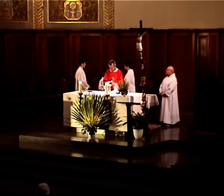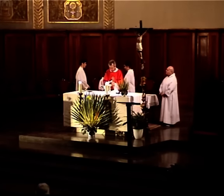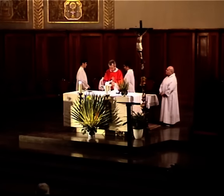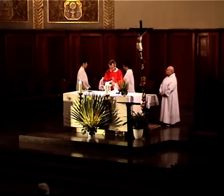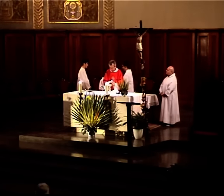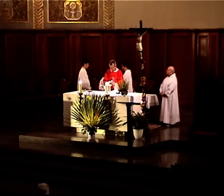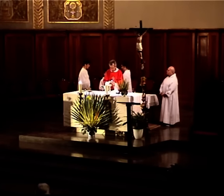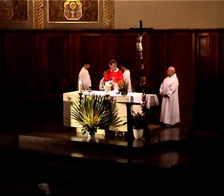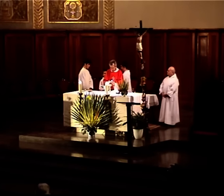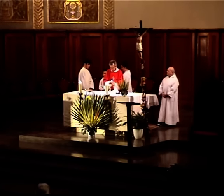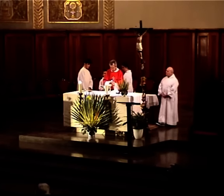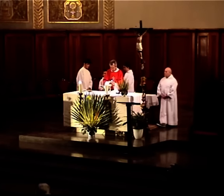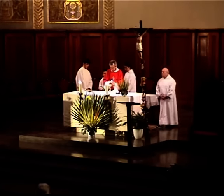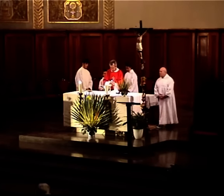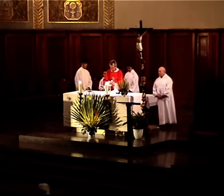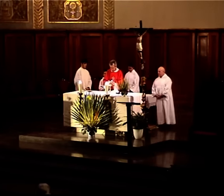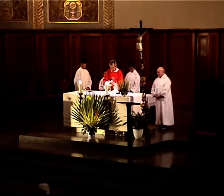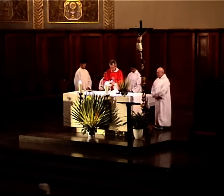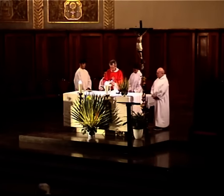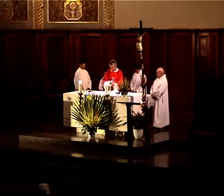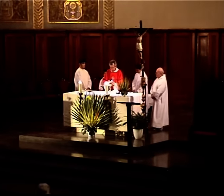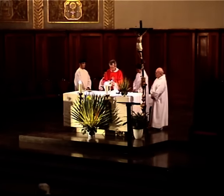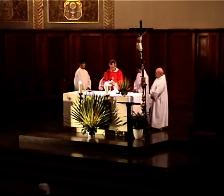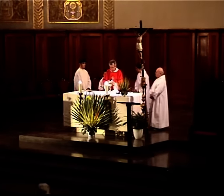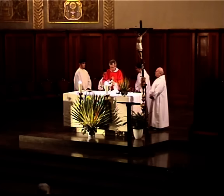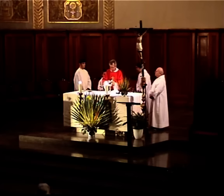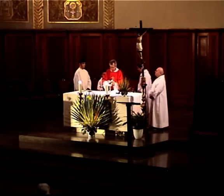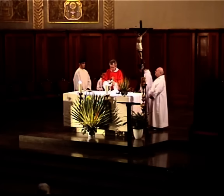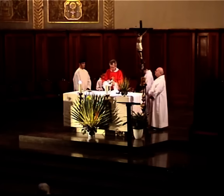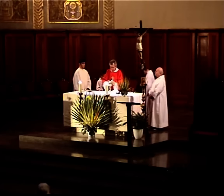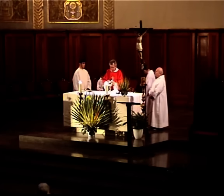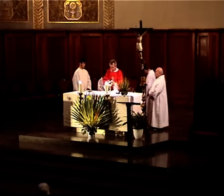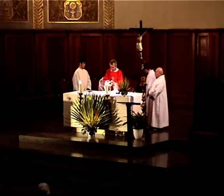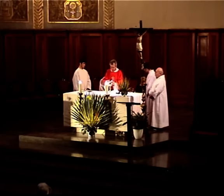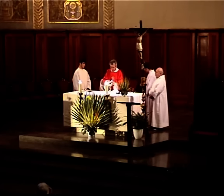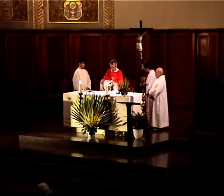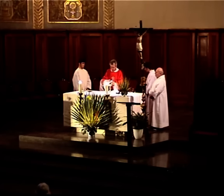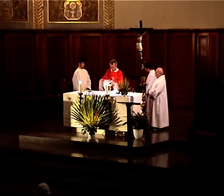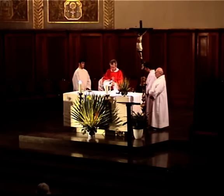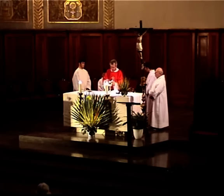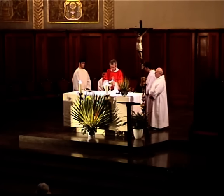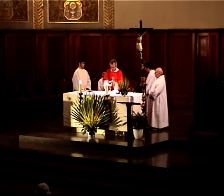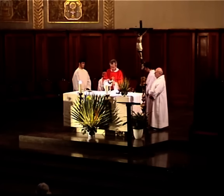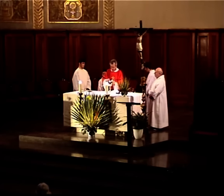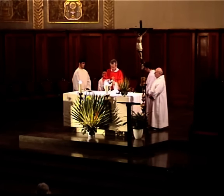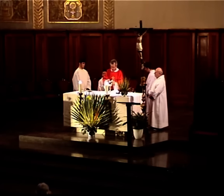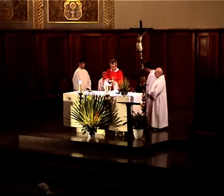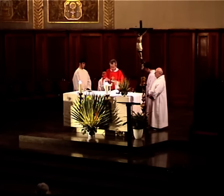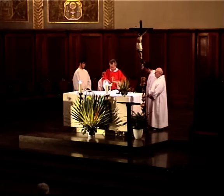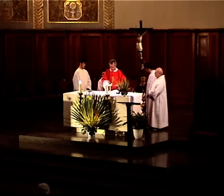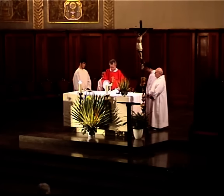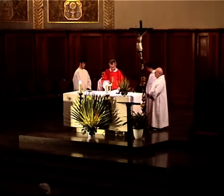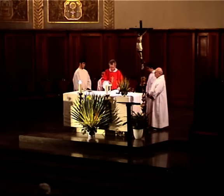Comunión espiritual. Yo quisiera, Señor, recibiros con aquella pureza, humildad